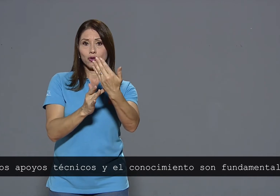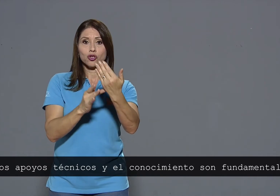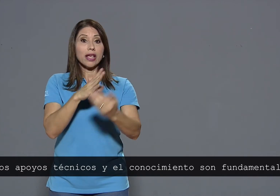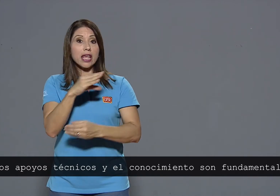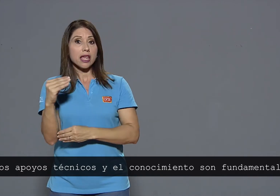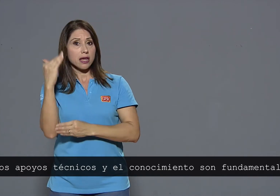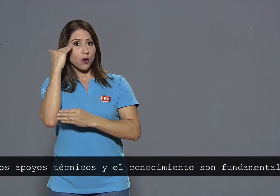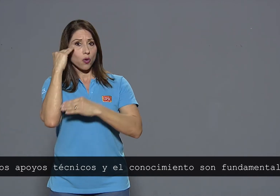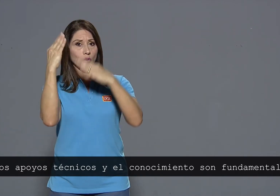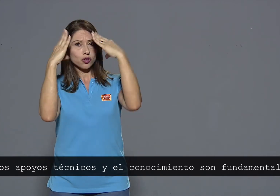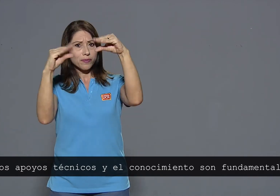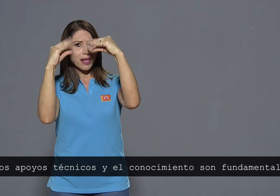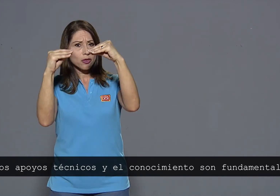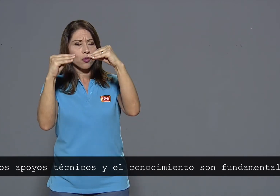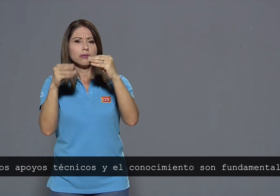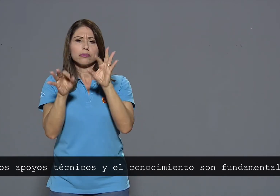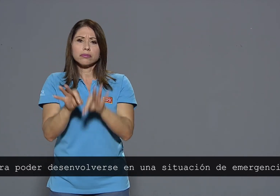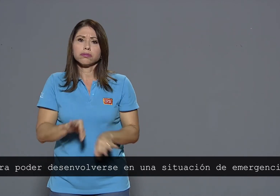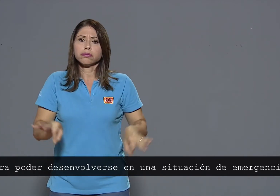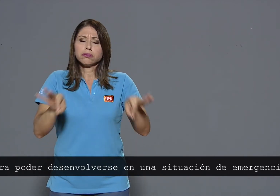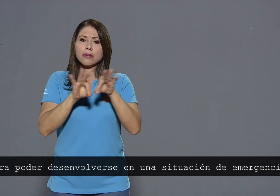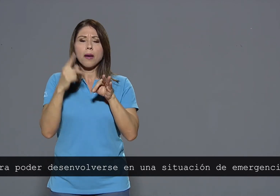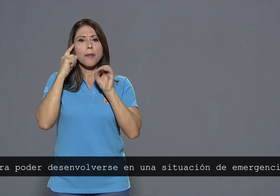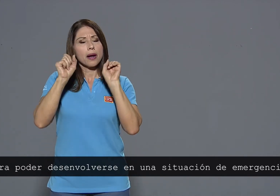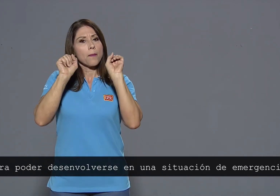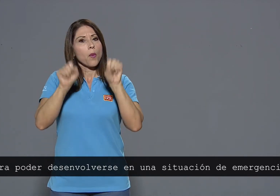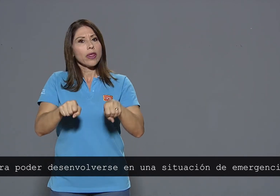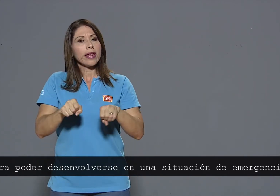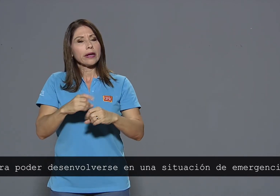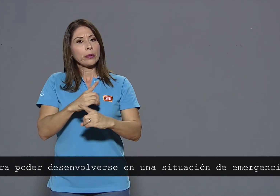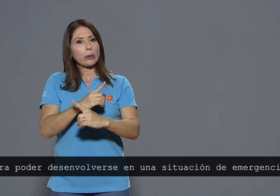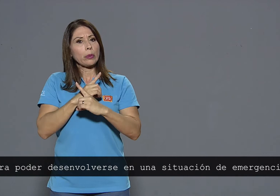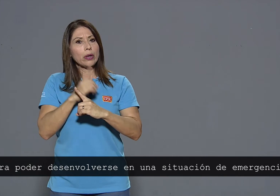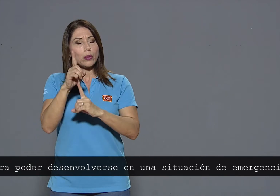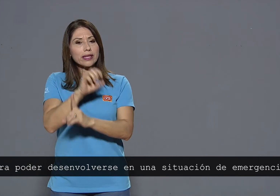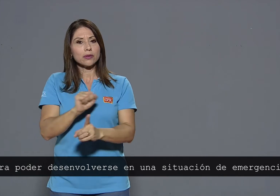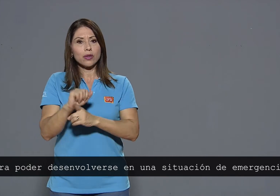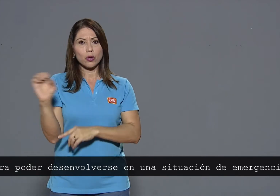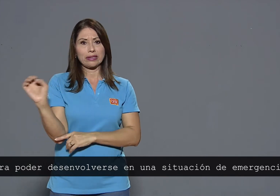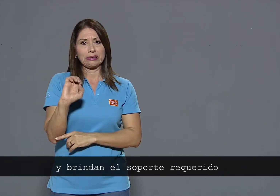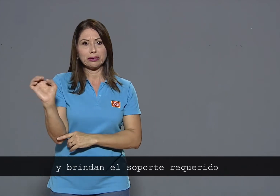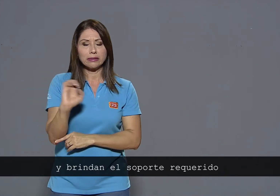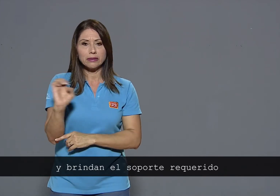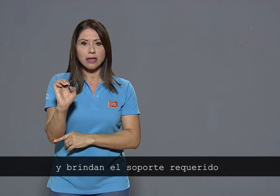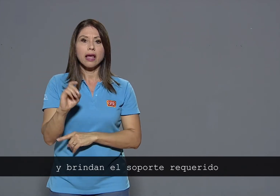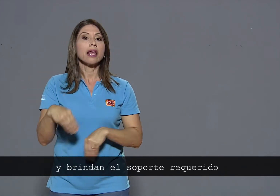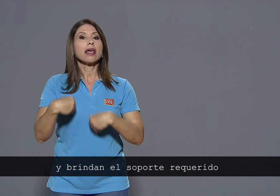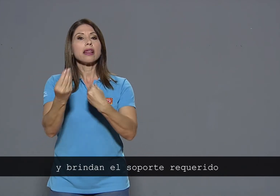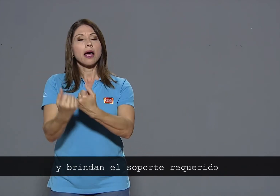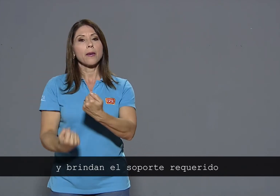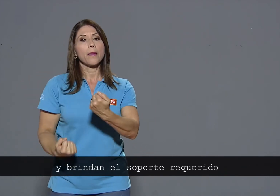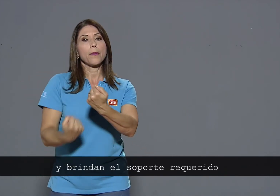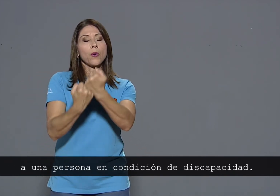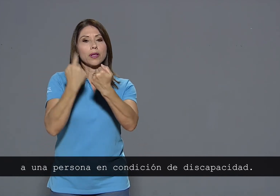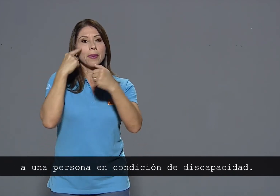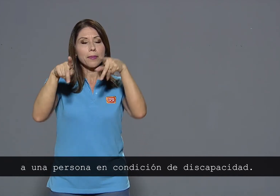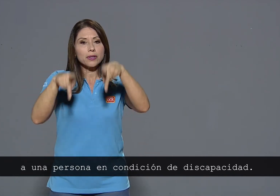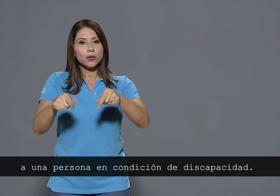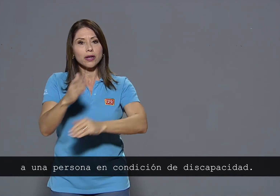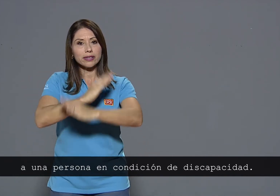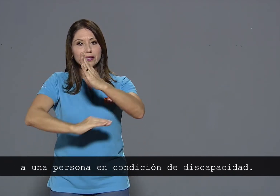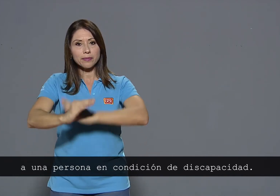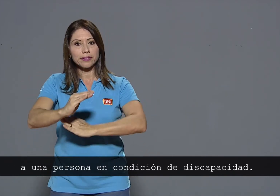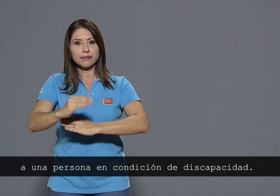técnicos y el conocimiento son fundamentales para poder desenvolverse en una situación de emergencia y brindan el soporte requerido a